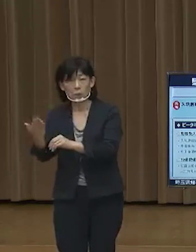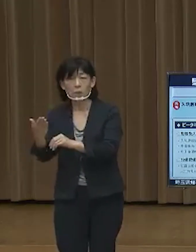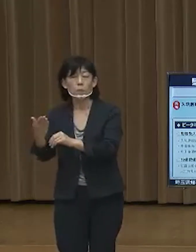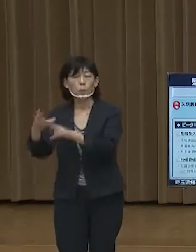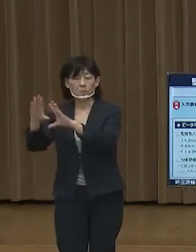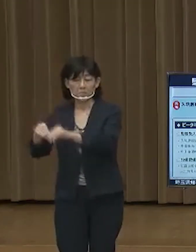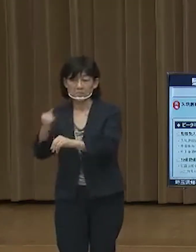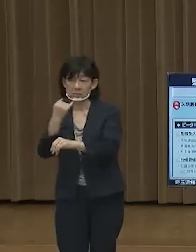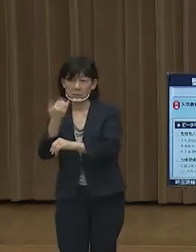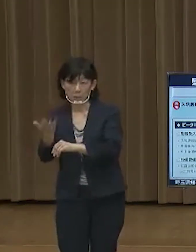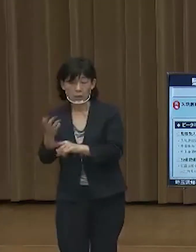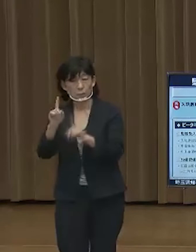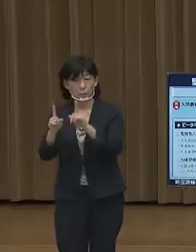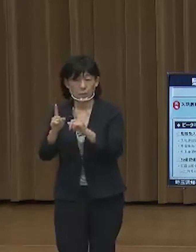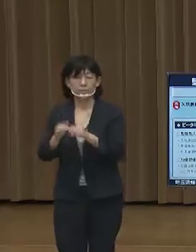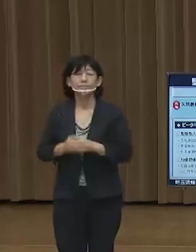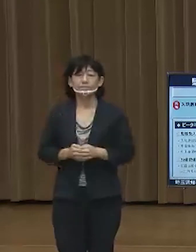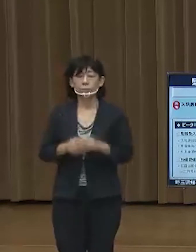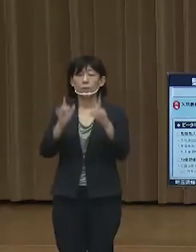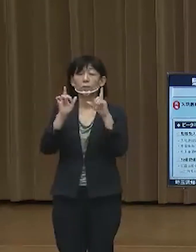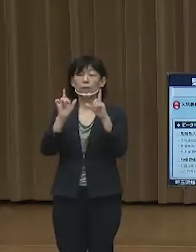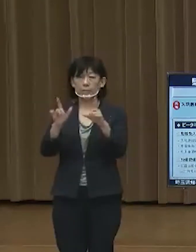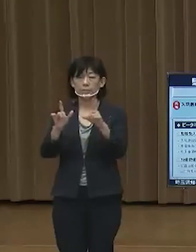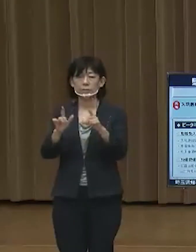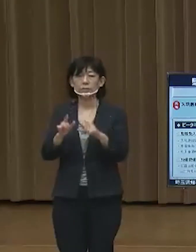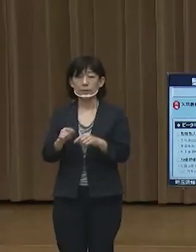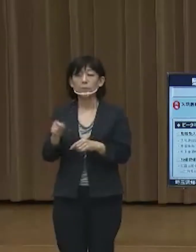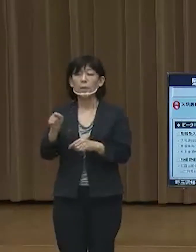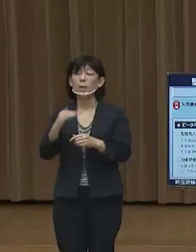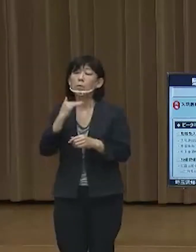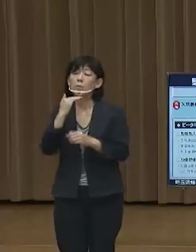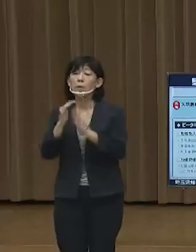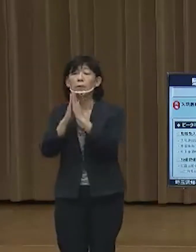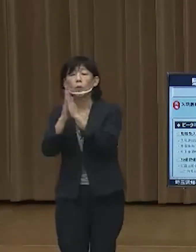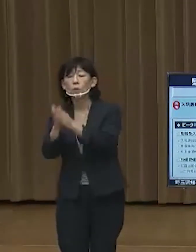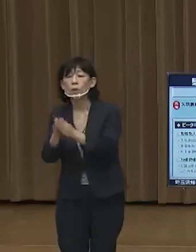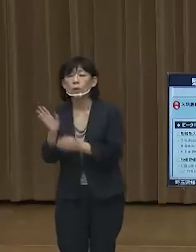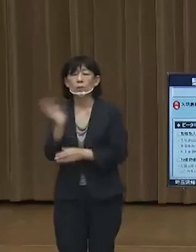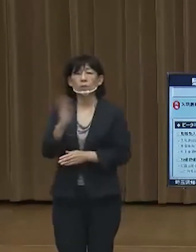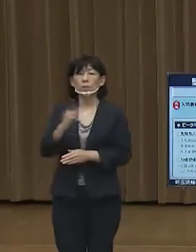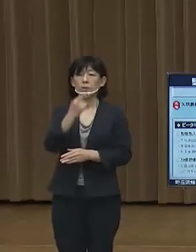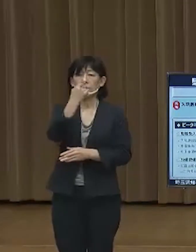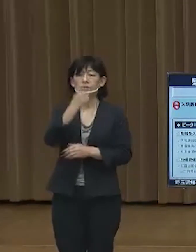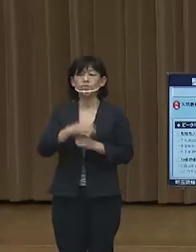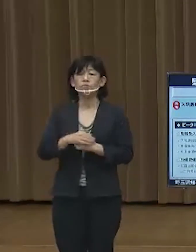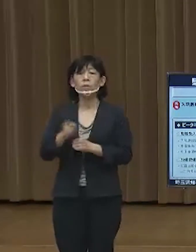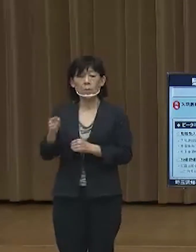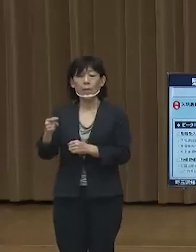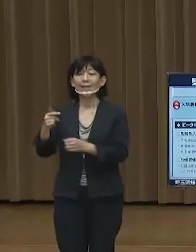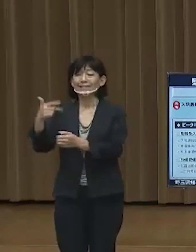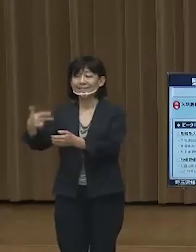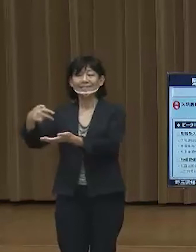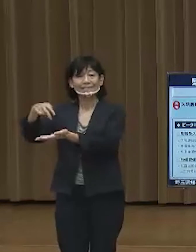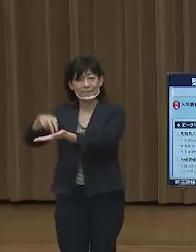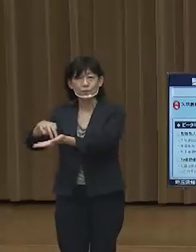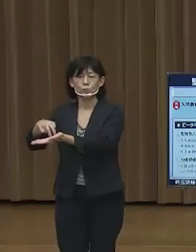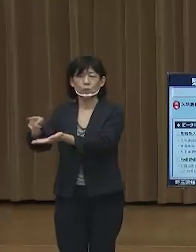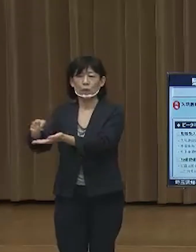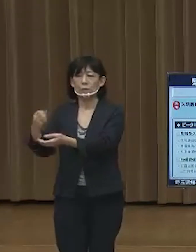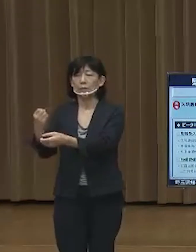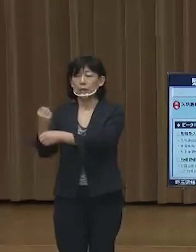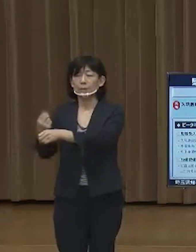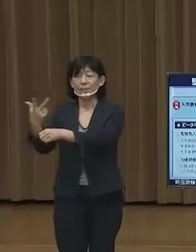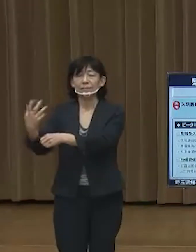ふうにお考えでいらっしゃいますか。 まず事実関係として私ども待っていただいたことはございません。あれは私立病院ですから県立病院ではありません